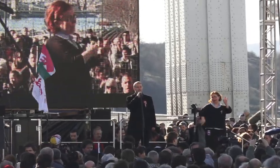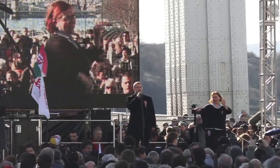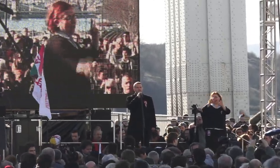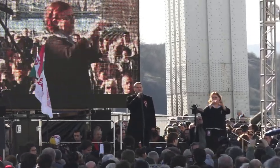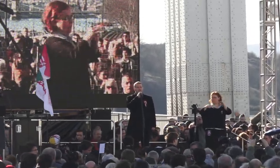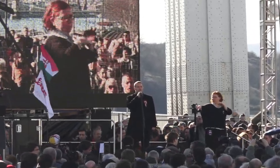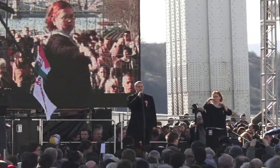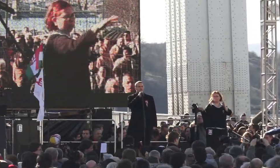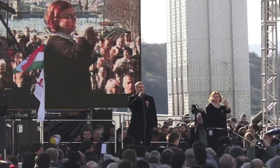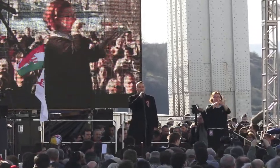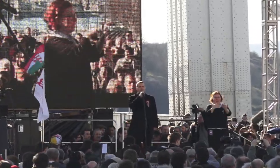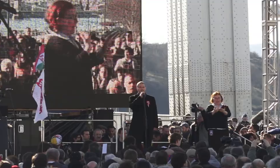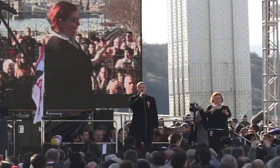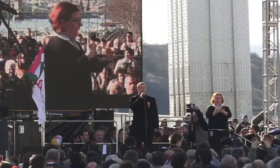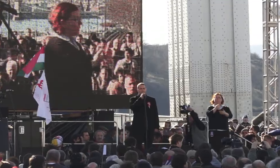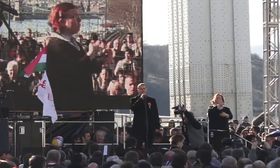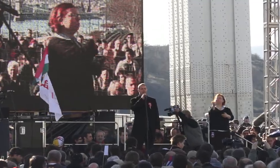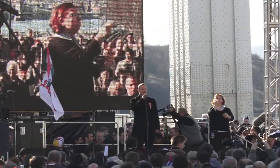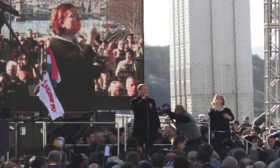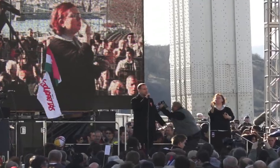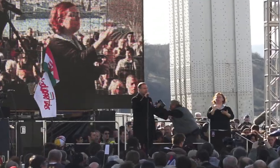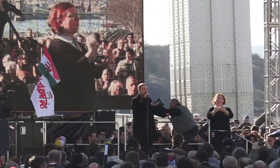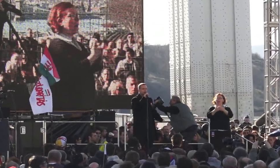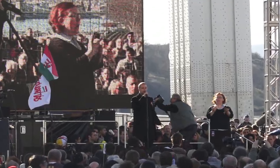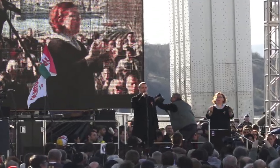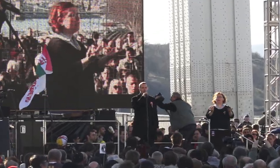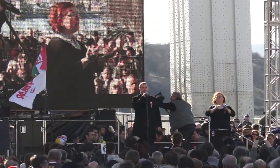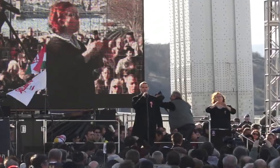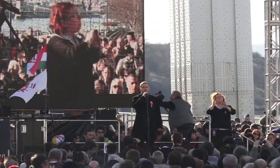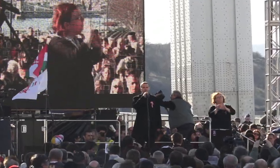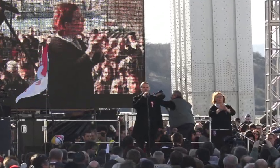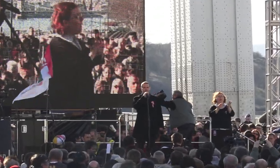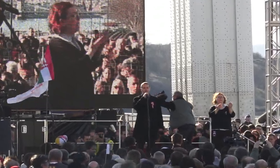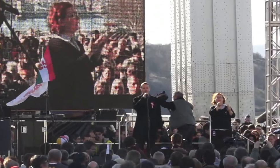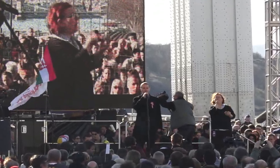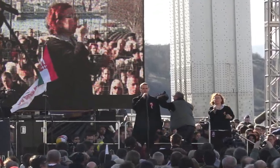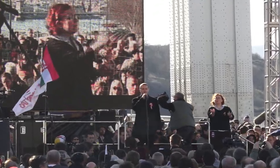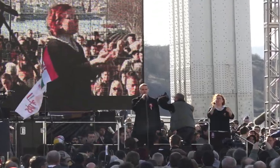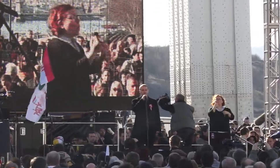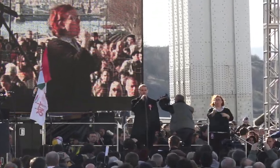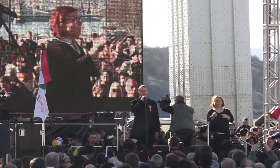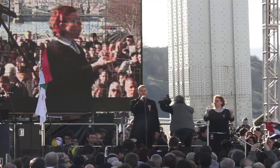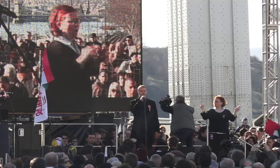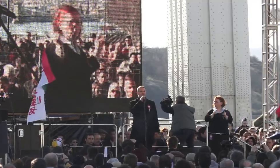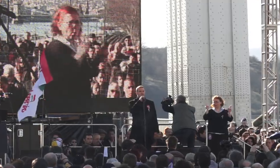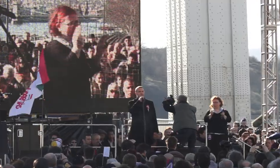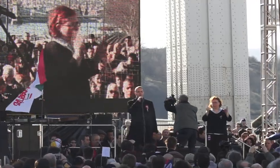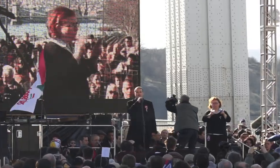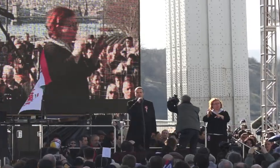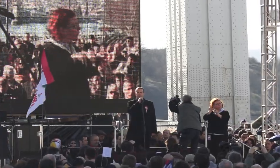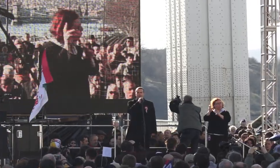demonstráció. Kövessétek kérlek minden elhangzott szót, pergős, tömör beszédek fognak következni.